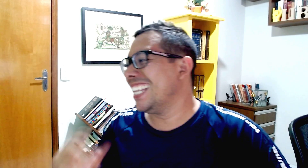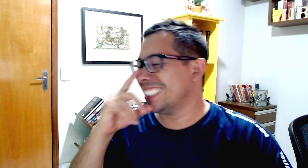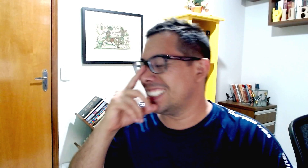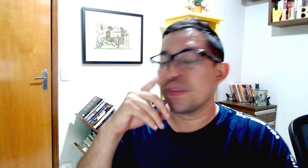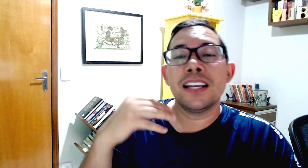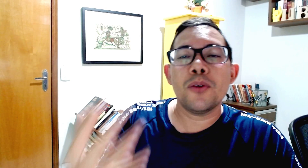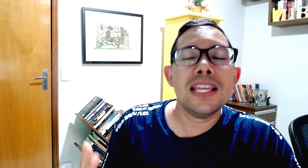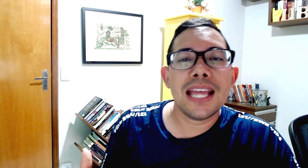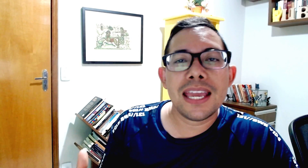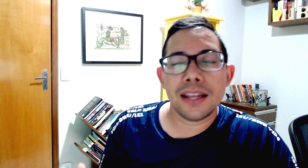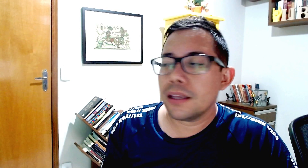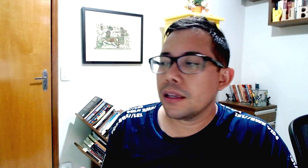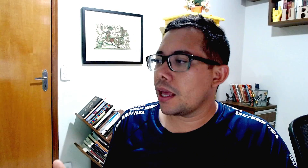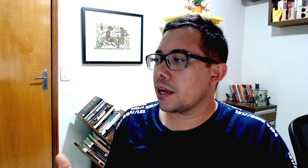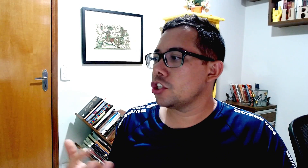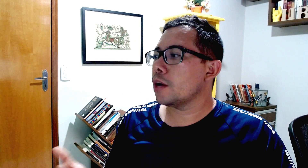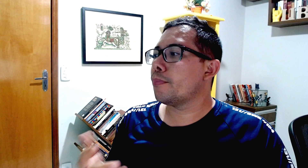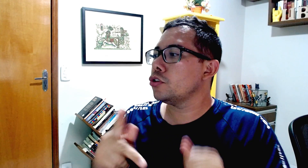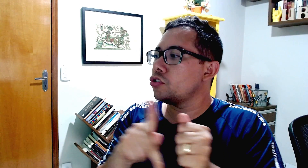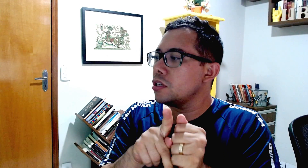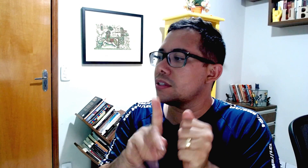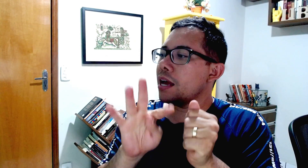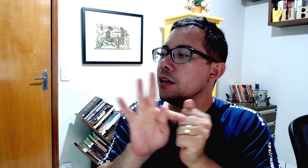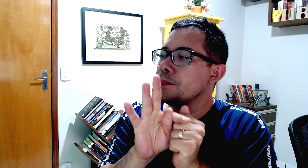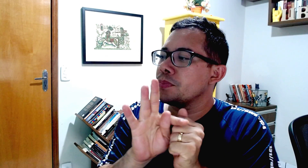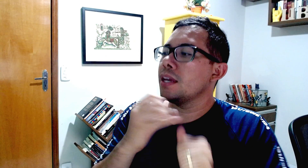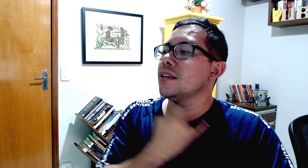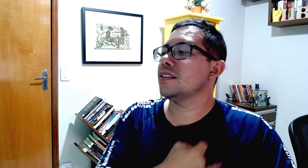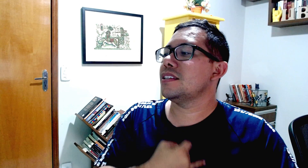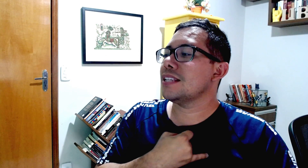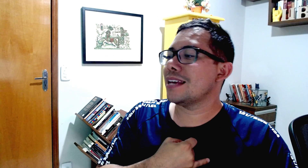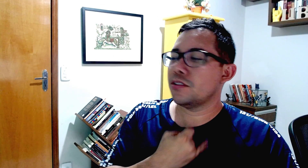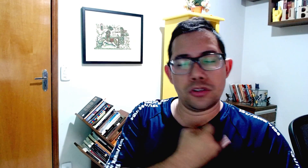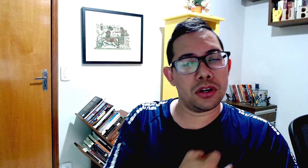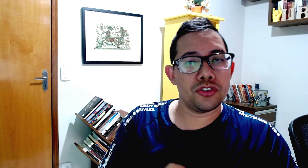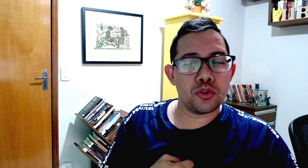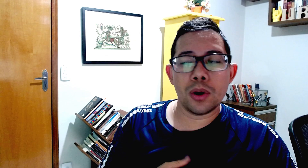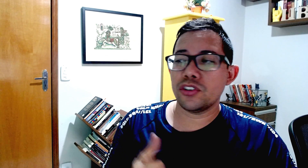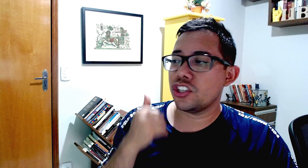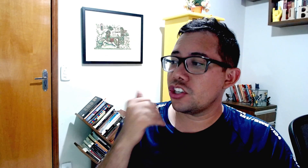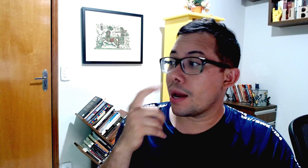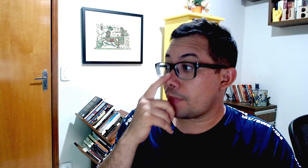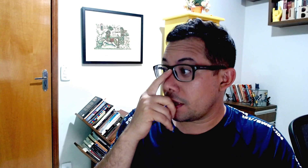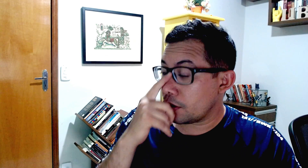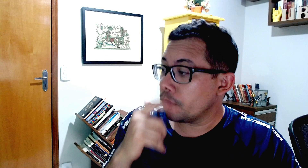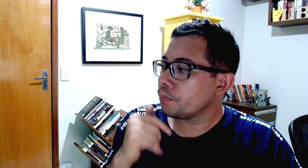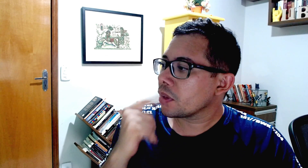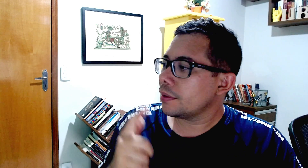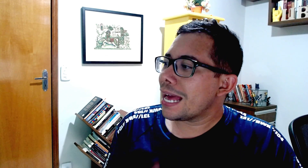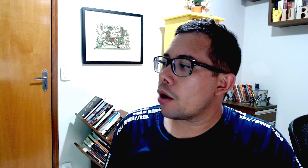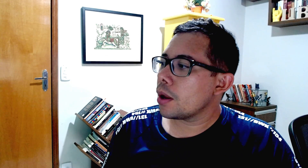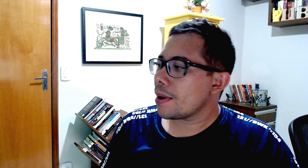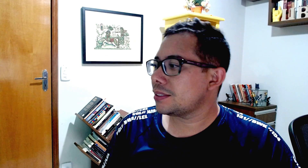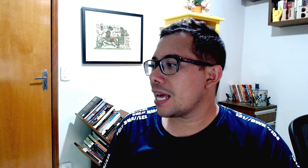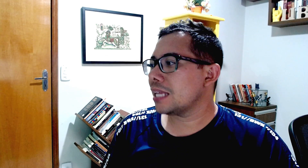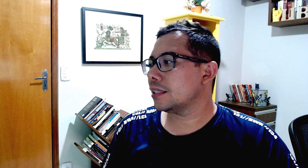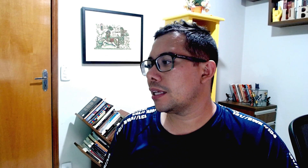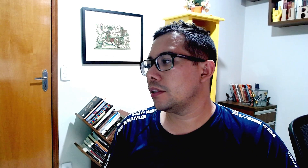Beleza. Então a ideia, né? A ideia é que a gente já pode utilizar aí esses sinais, esse sinal de João, a gente já aprendeu na aula passada, tá? Então